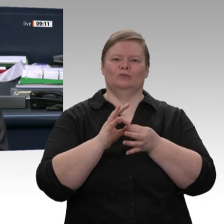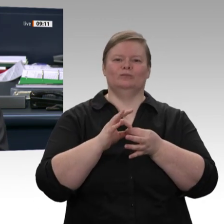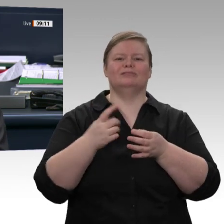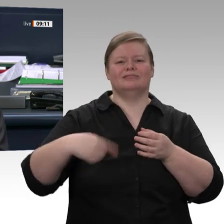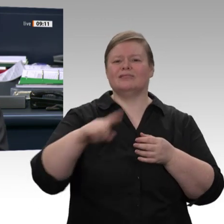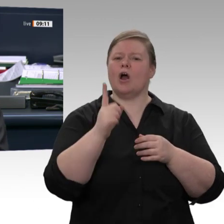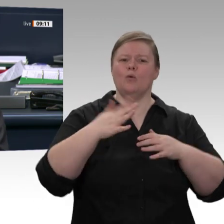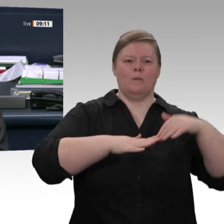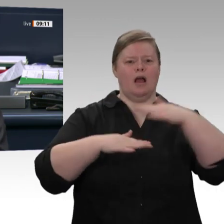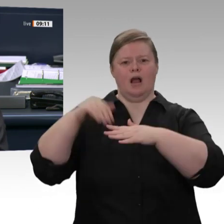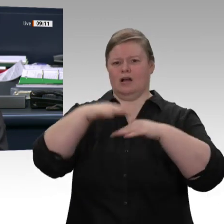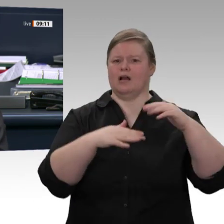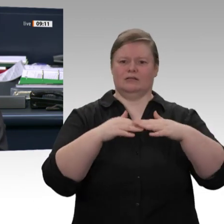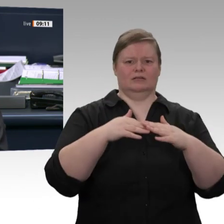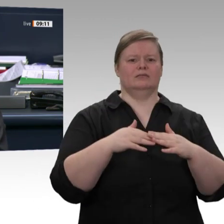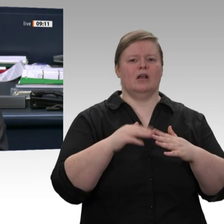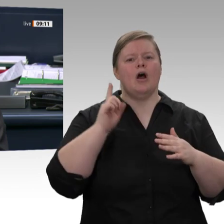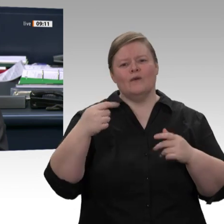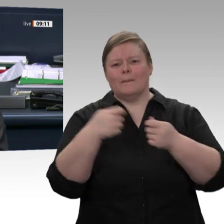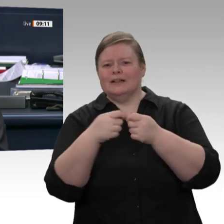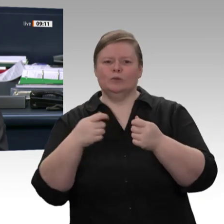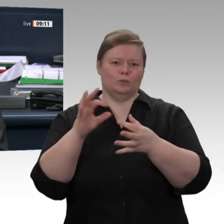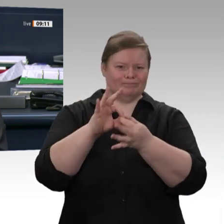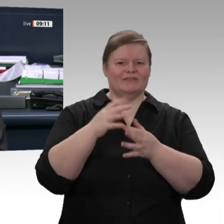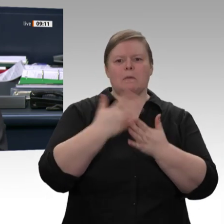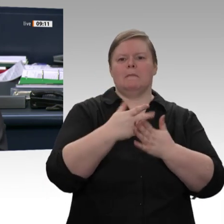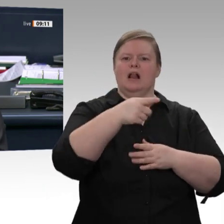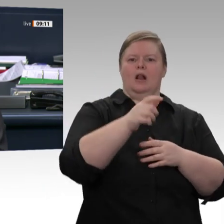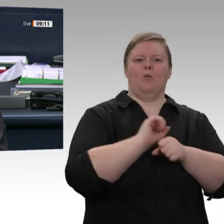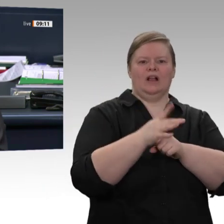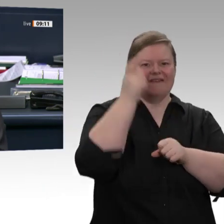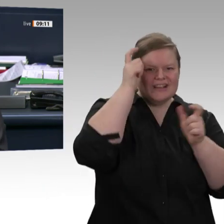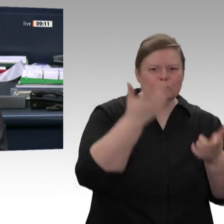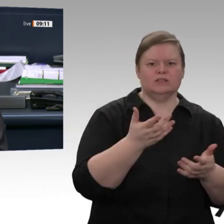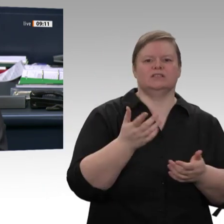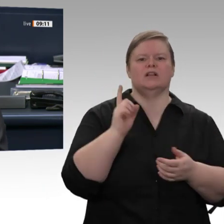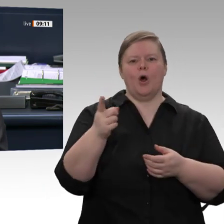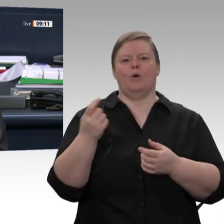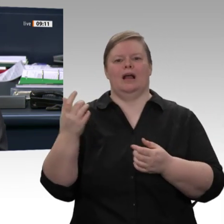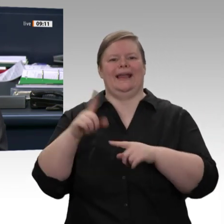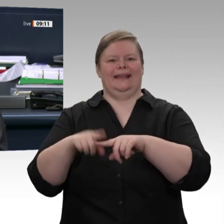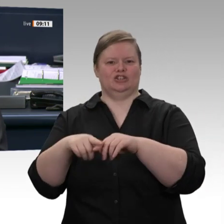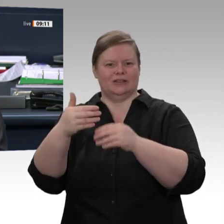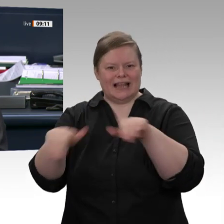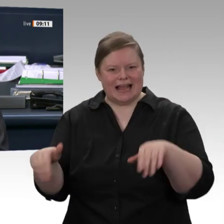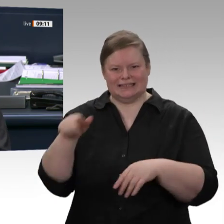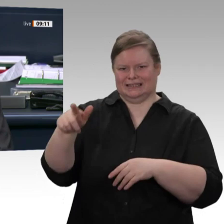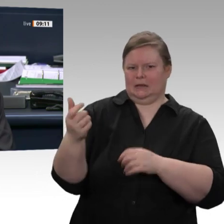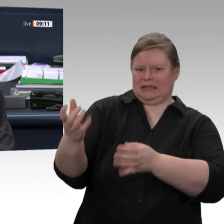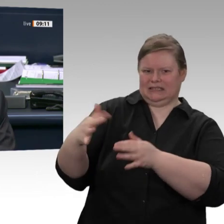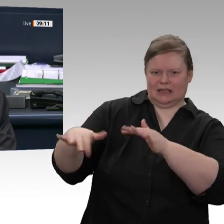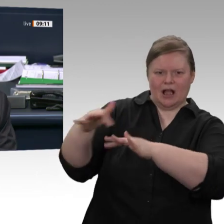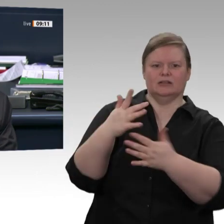gesellschaftliche Konflikte dürfen wir nicht beschweigen. Aber wie wir darüber politisch diskutieren, um Wege für ein